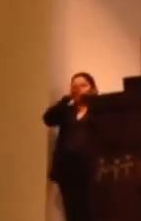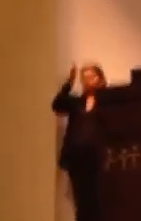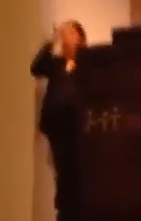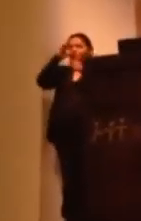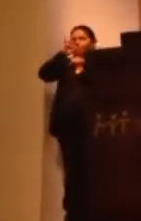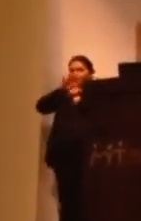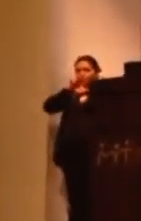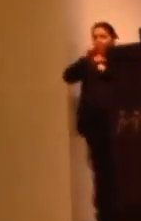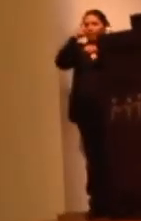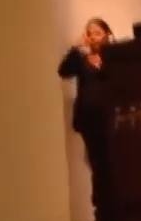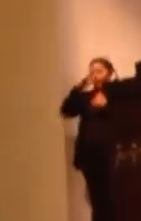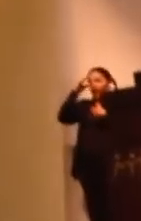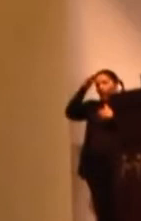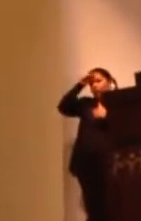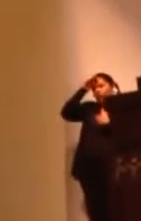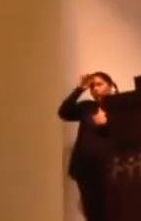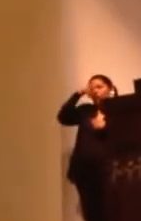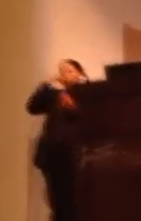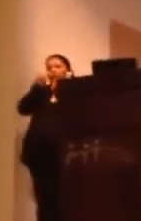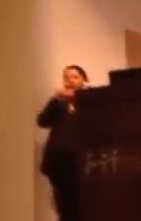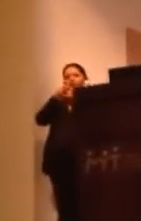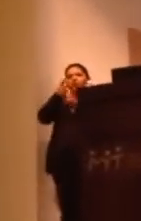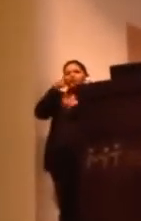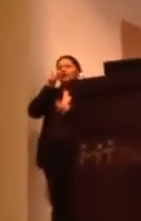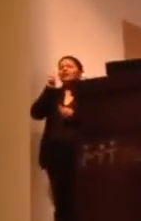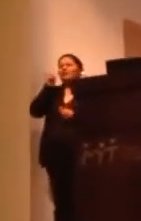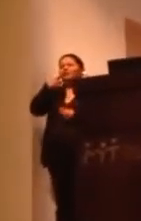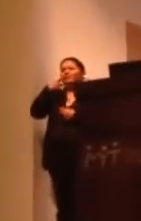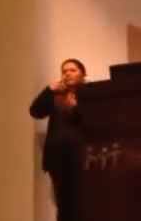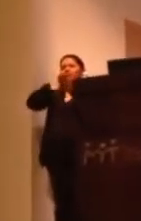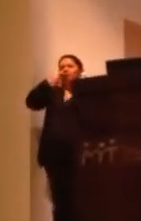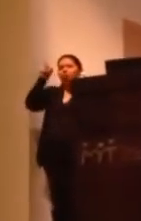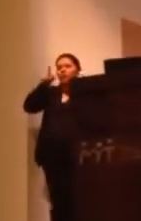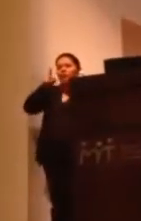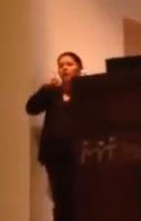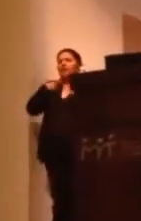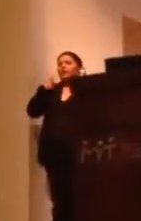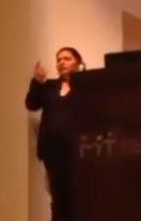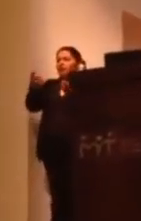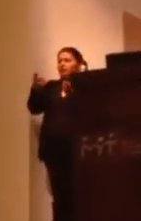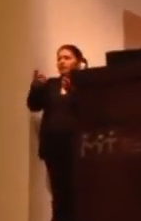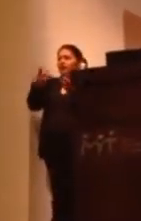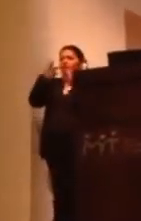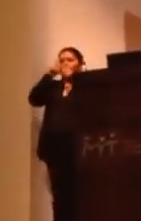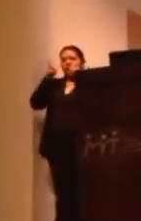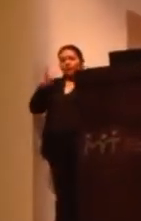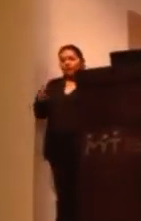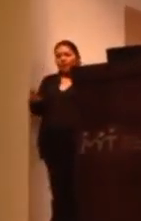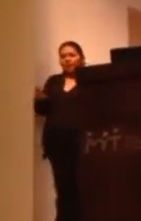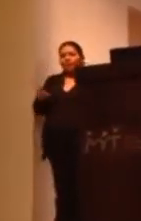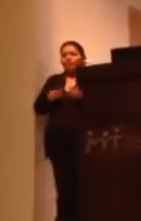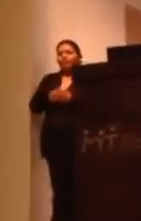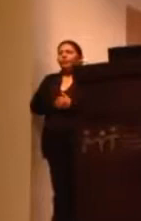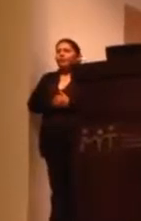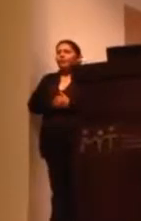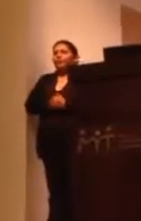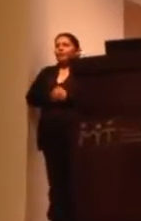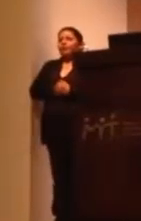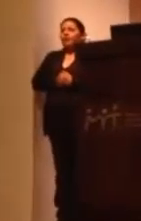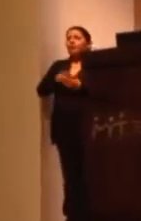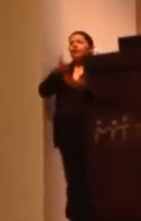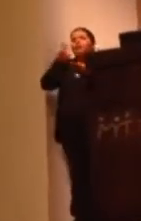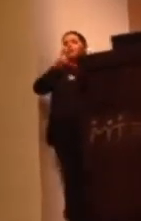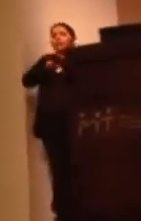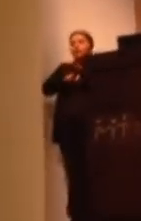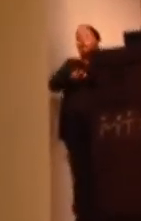Efectivamente, el coeficiente intelectual es una calificación que se le da al desempeño, en